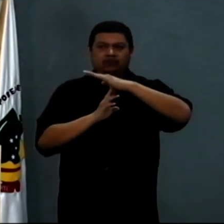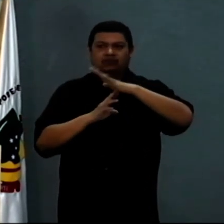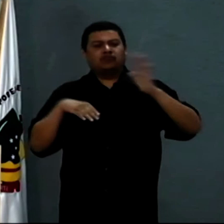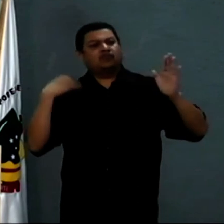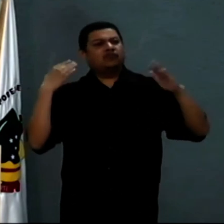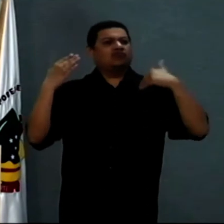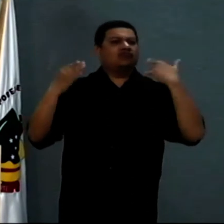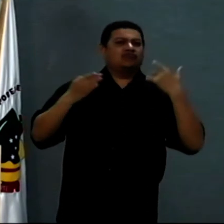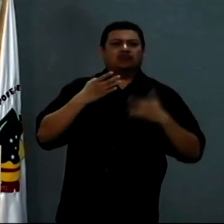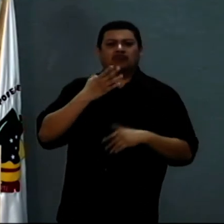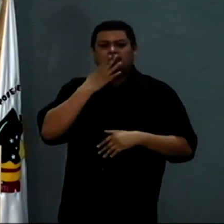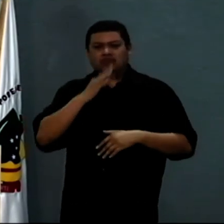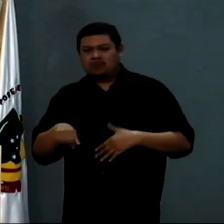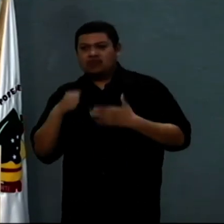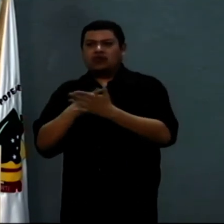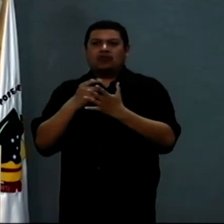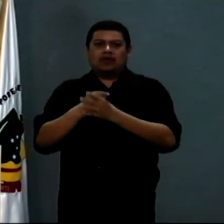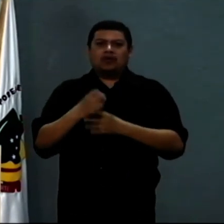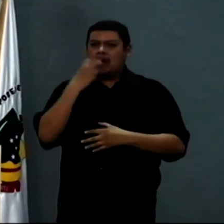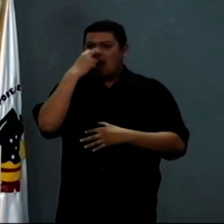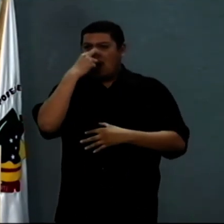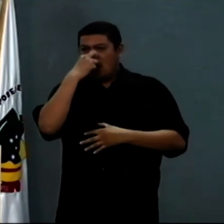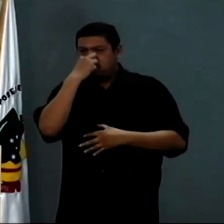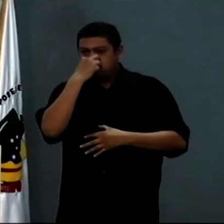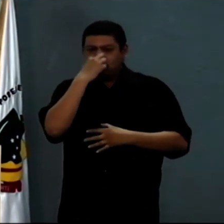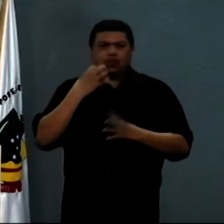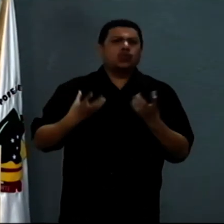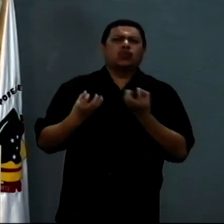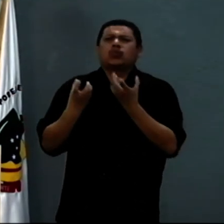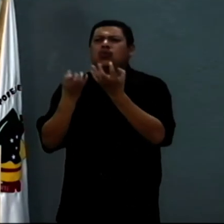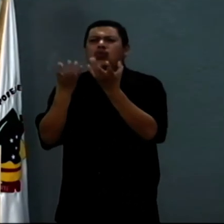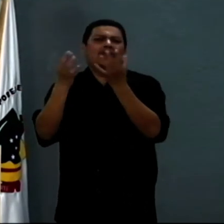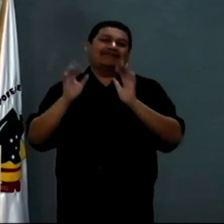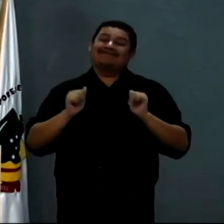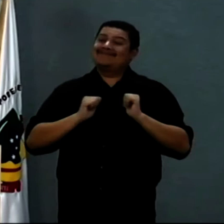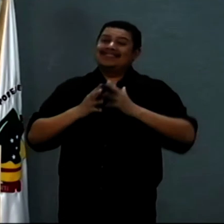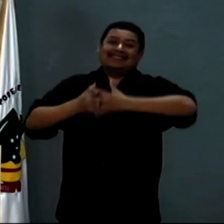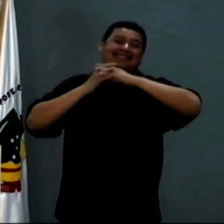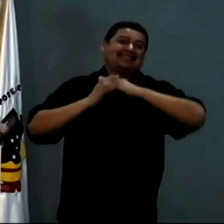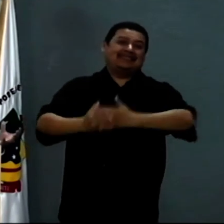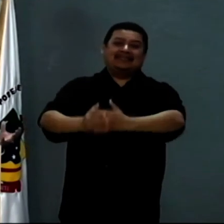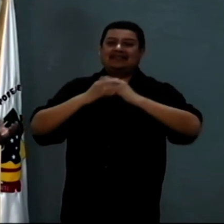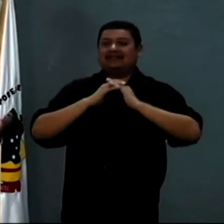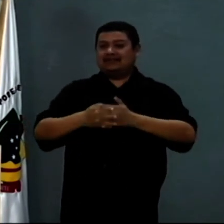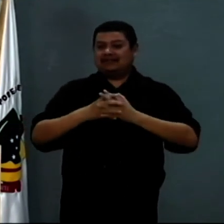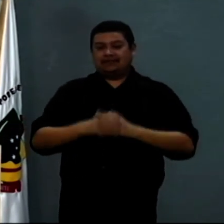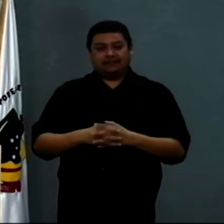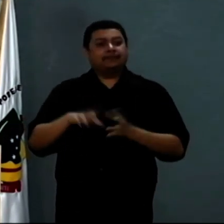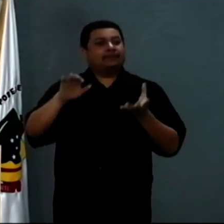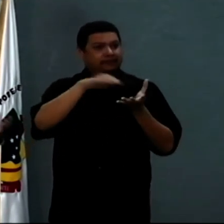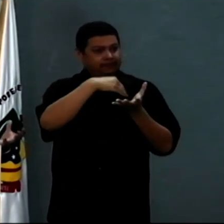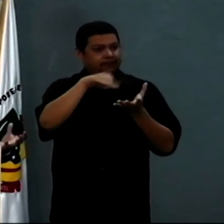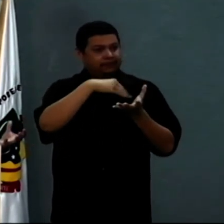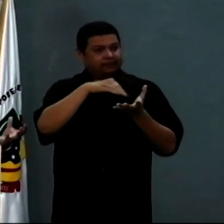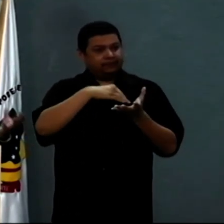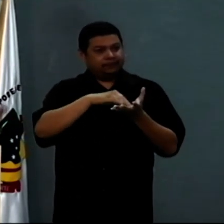pessoas comprando e aquela confusão toda. Teve uma confusão entre o secretário